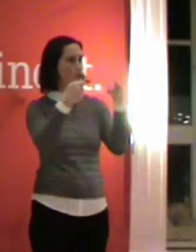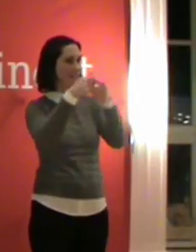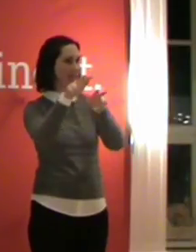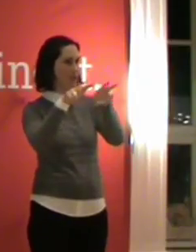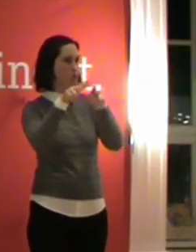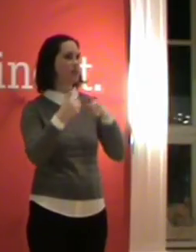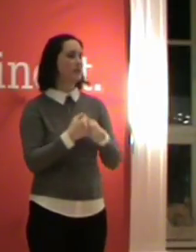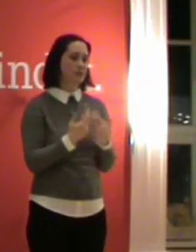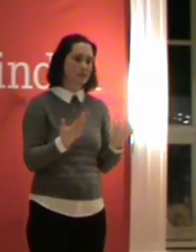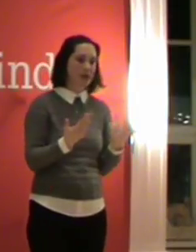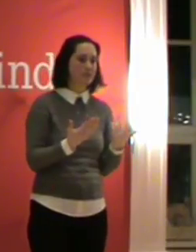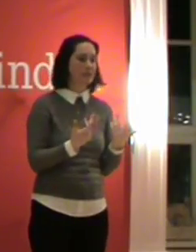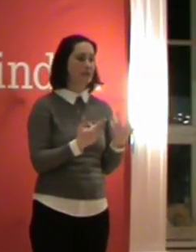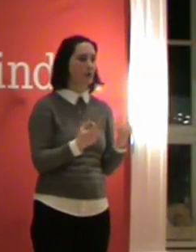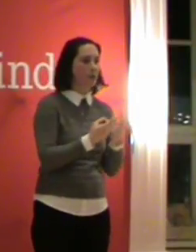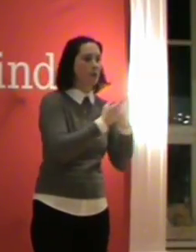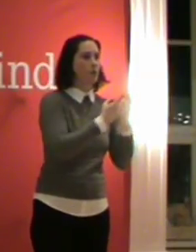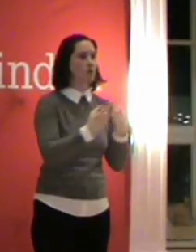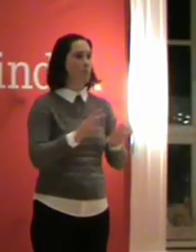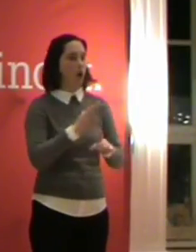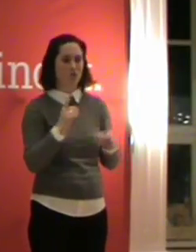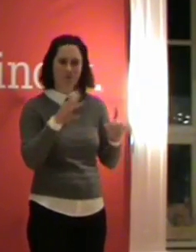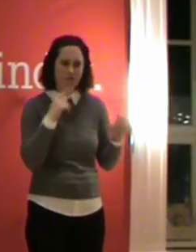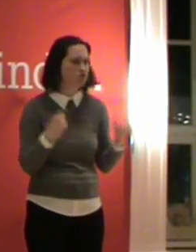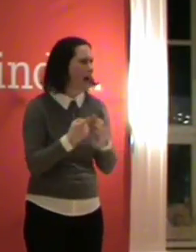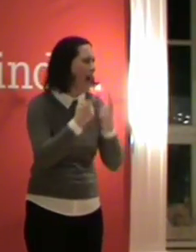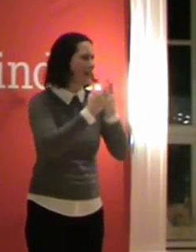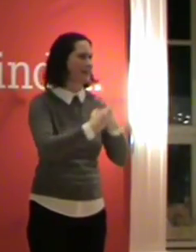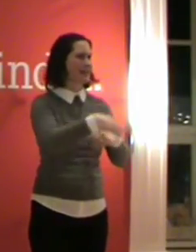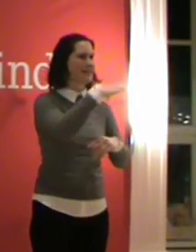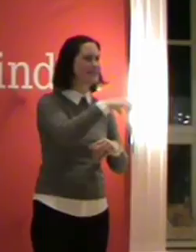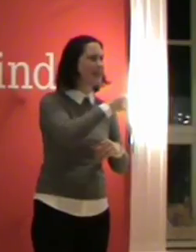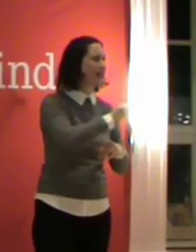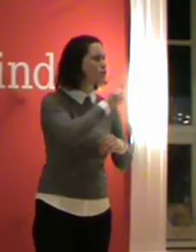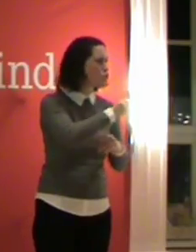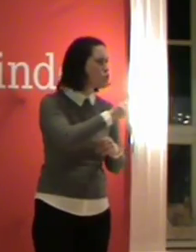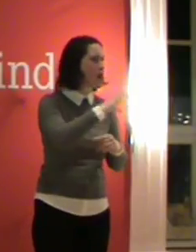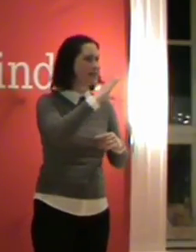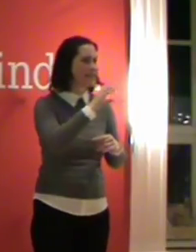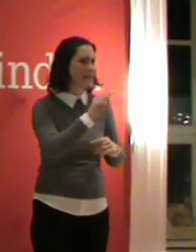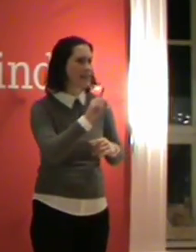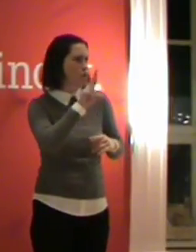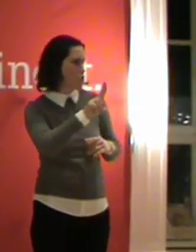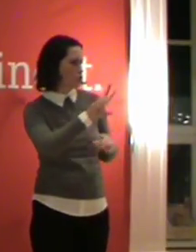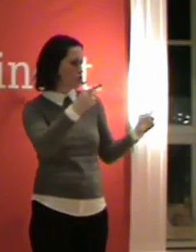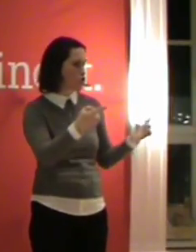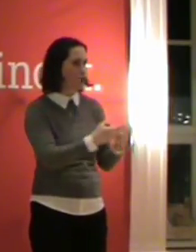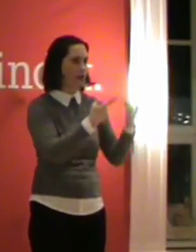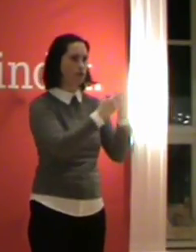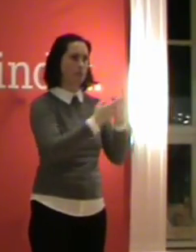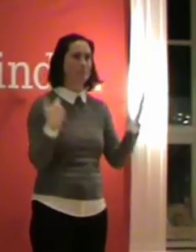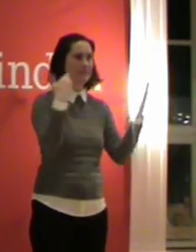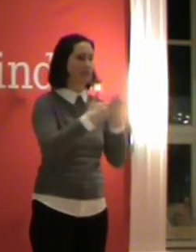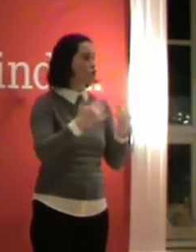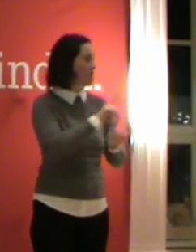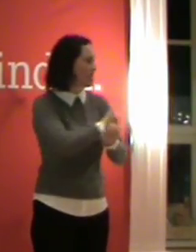die Bundesregierung zwischen Agonie und Selbstzerfleischung, ich meine, sowas habe ich auch noch nicht erlebt, wie zwischen CSU, CDU und SPD, hat es, glaube ich, noch nicht gegeben, dass sie in